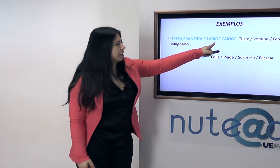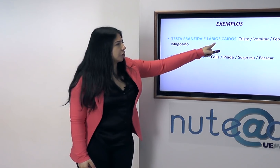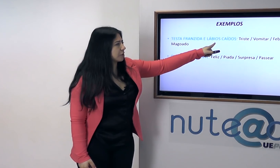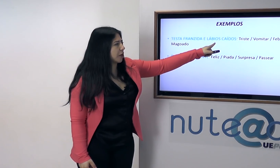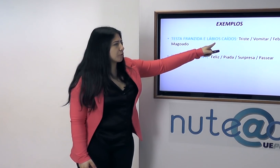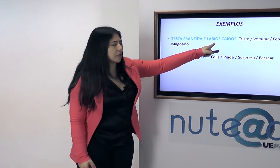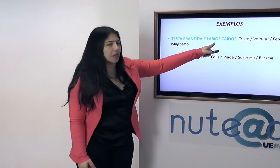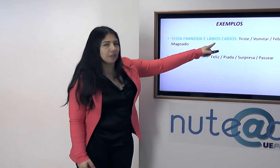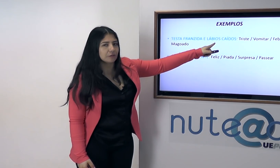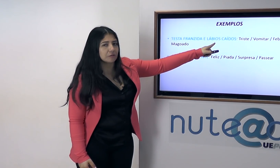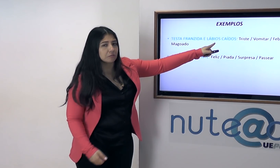e os lábios caídos.